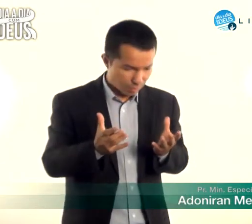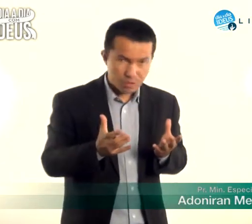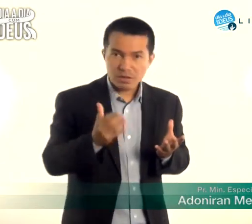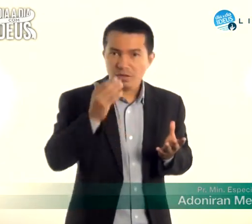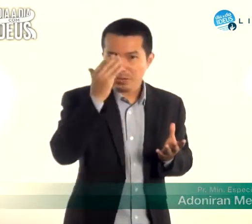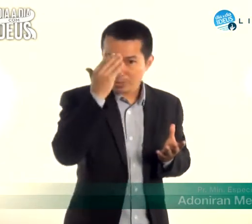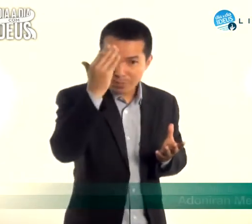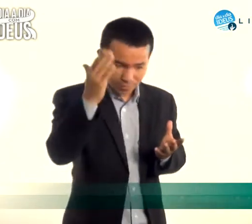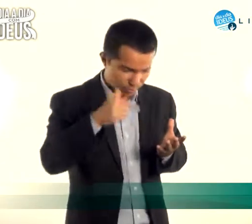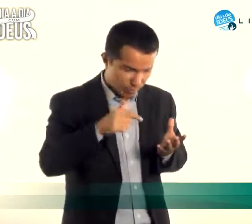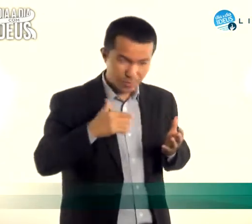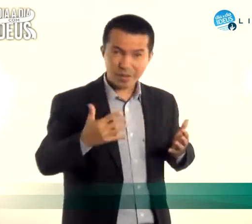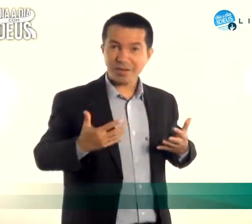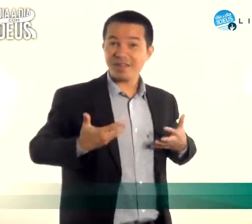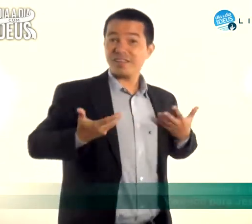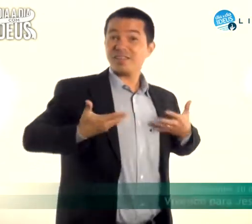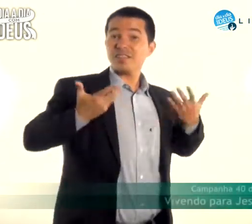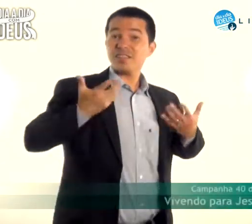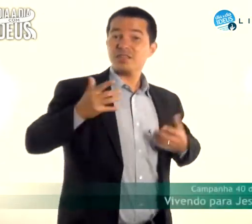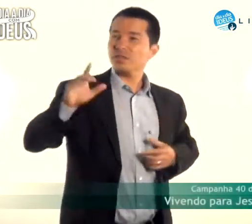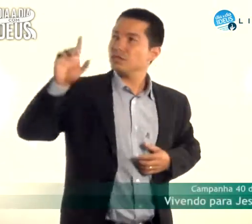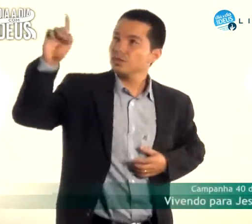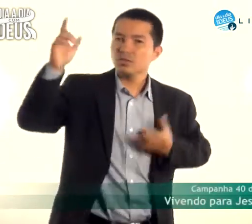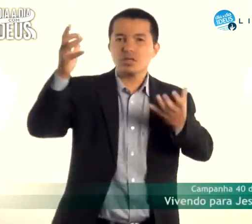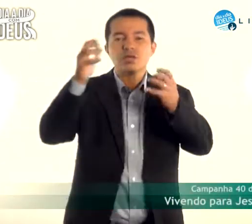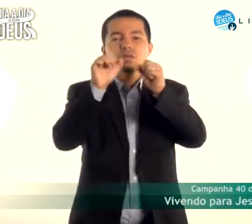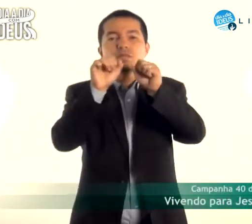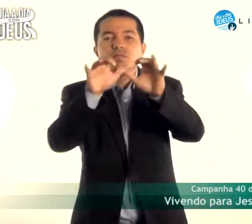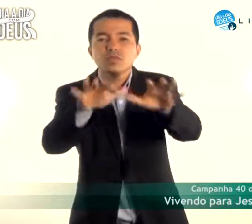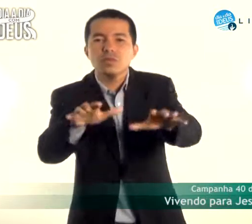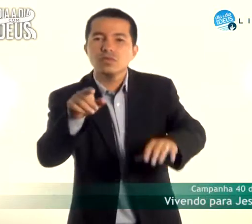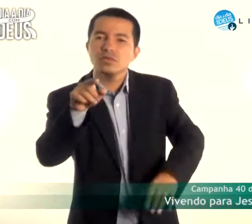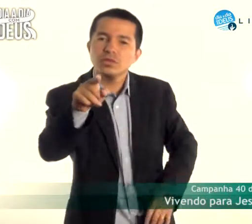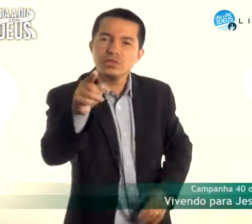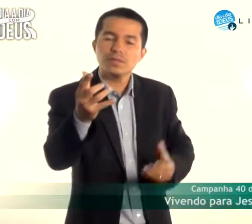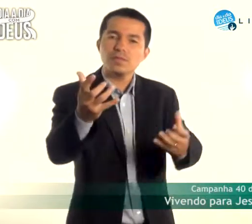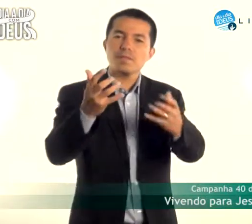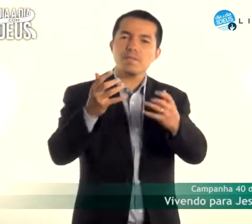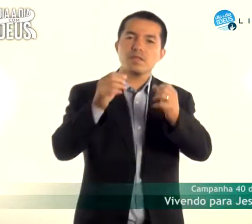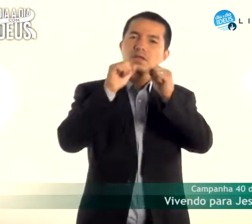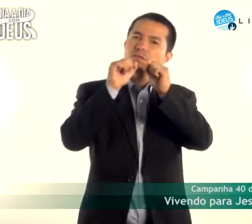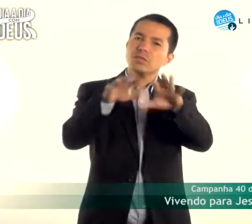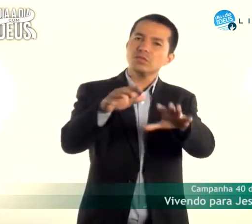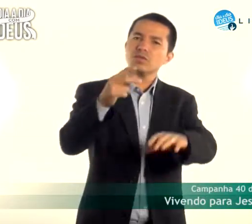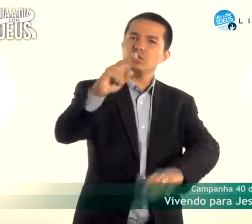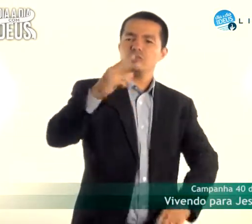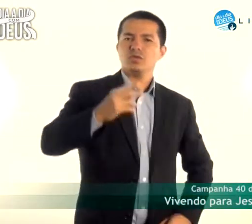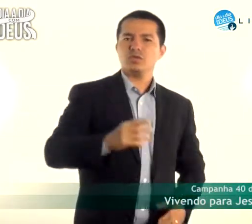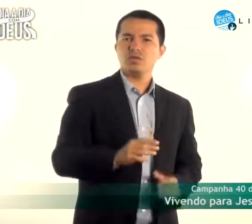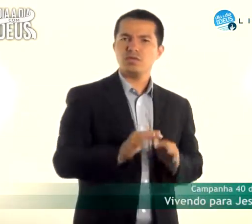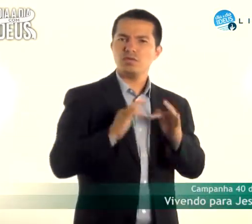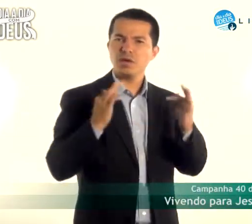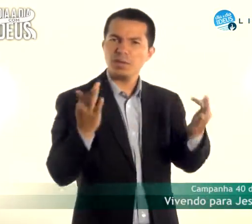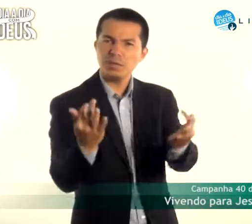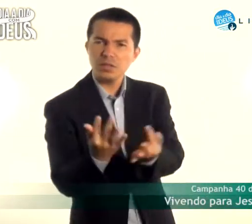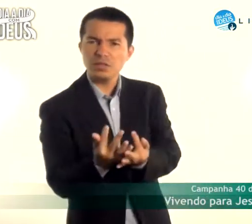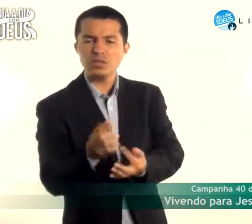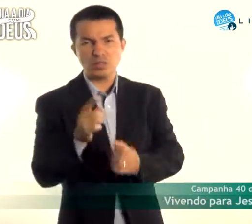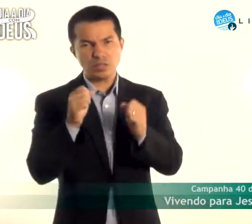vida, sobre a tua família. Então agrada a Deus e desfruta dessa vida tão